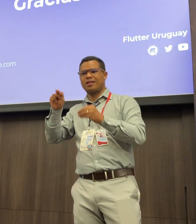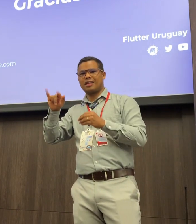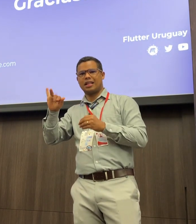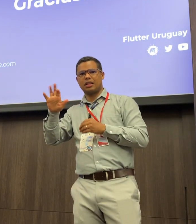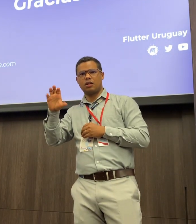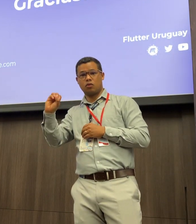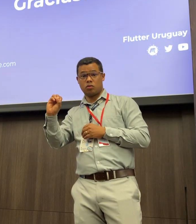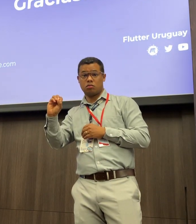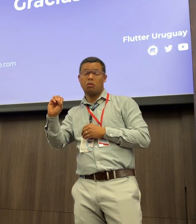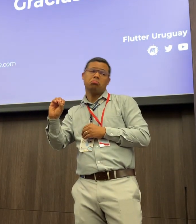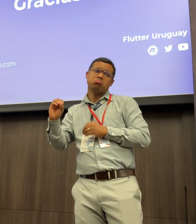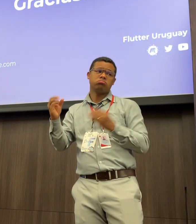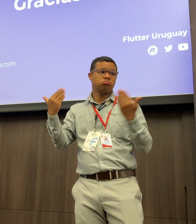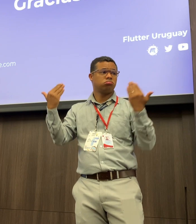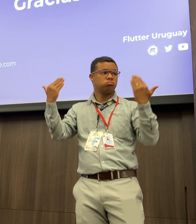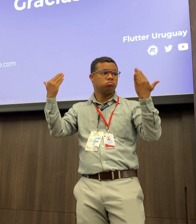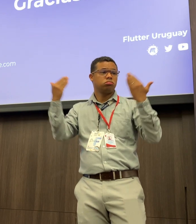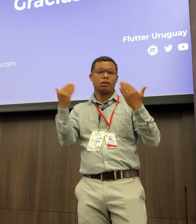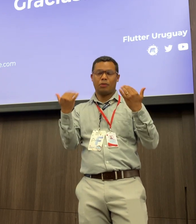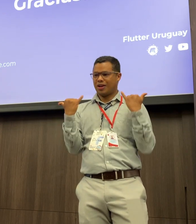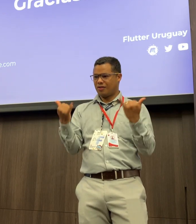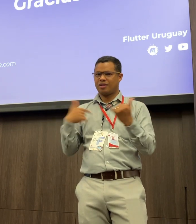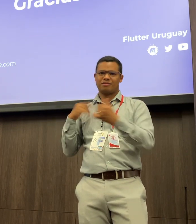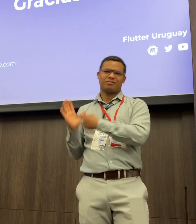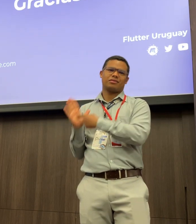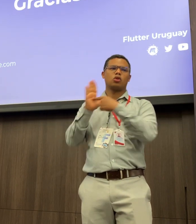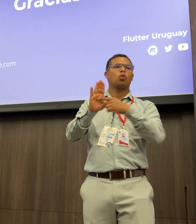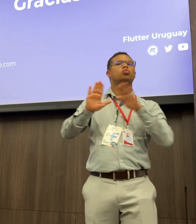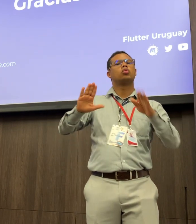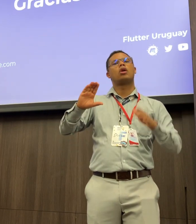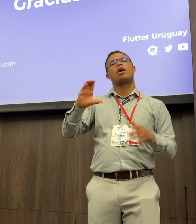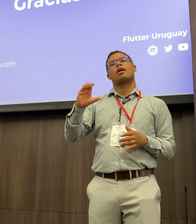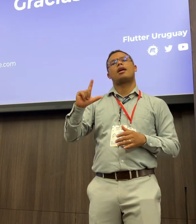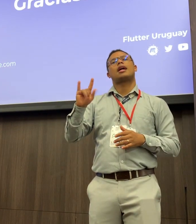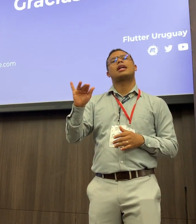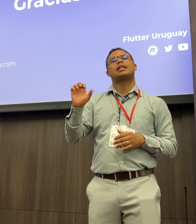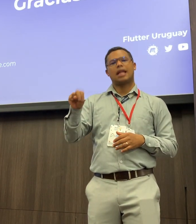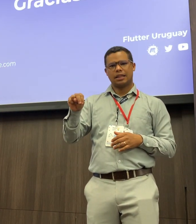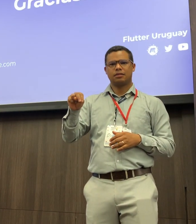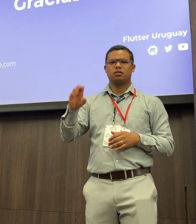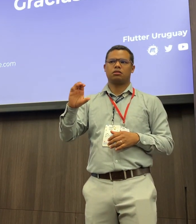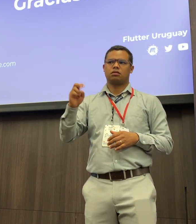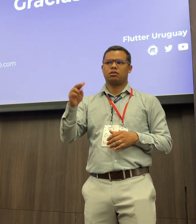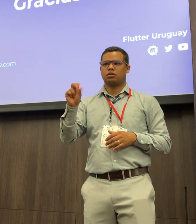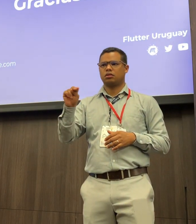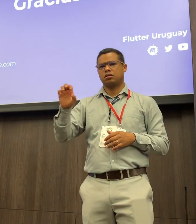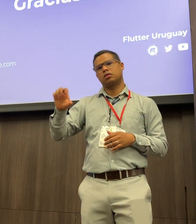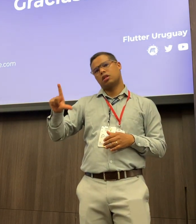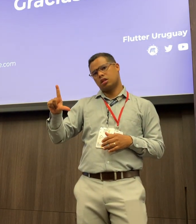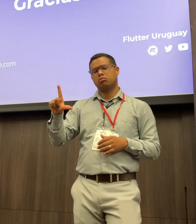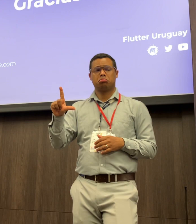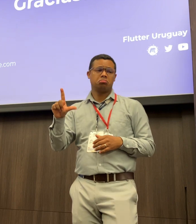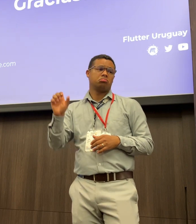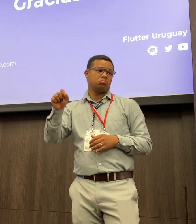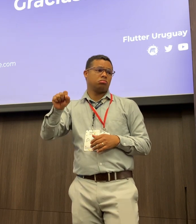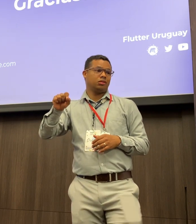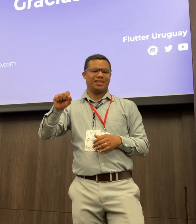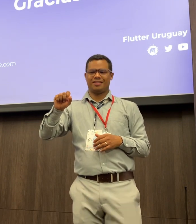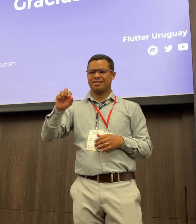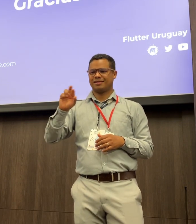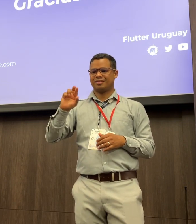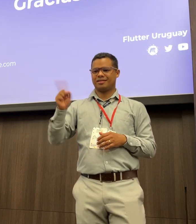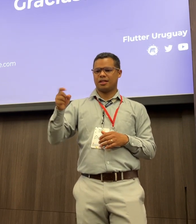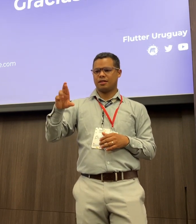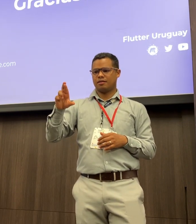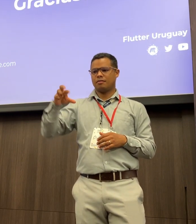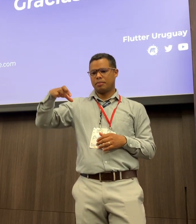pero en este caso lo que mostré es más bien un client channel, y eso es simplemente para utilizar gRPC. O sea, esto forma parte de